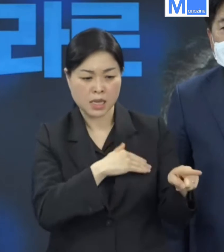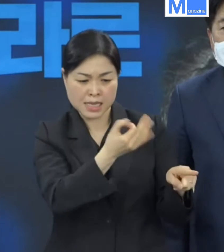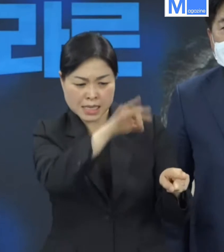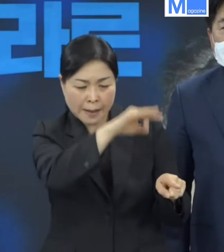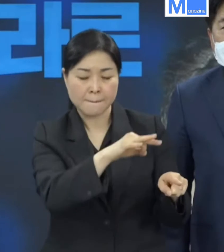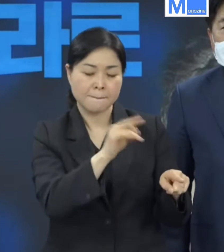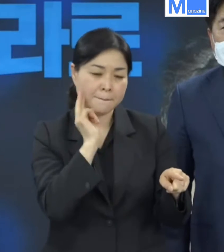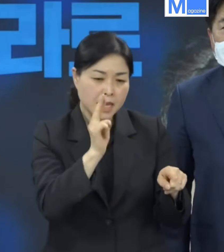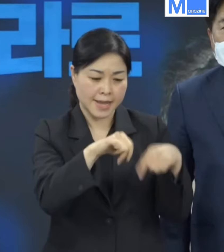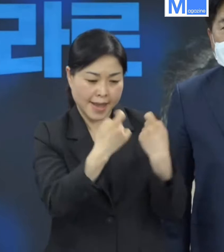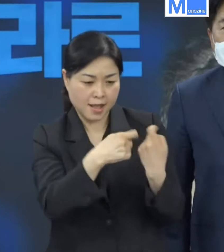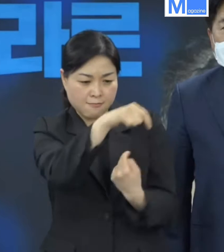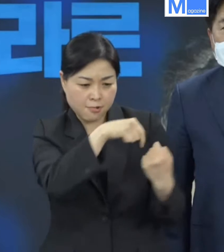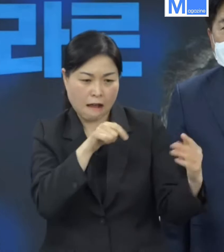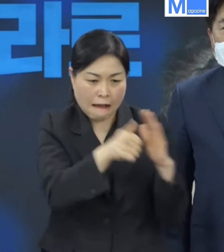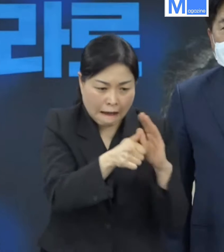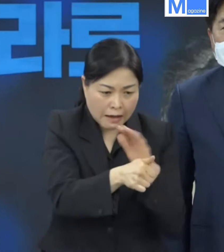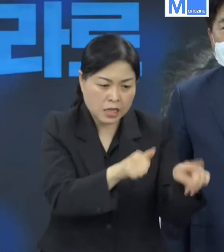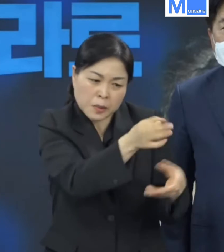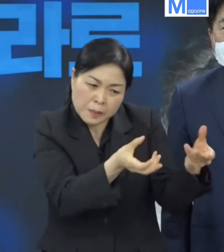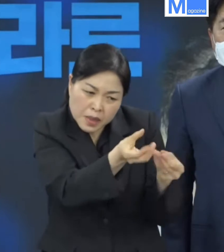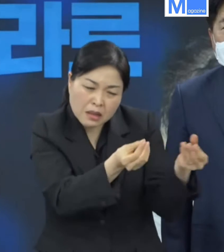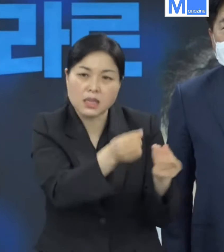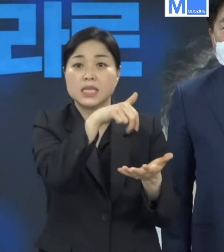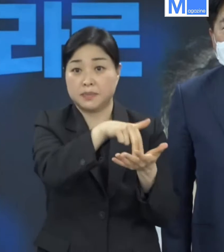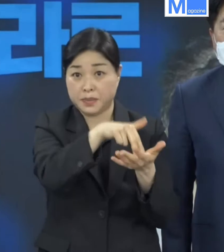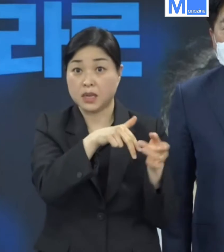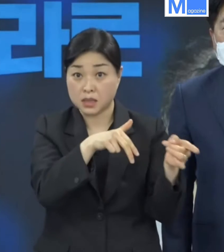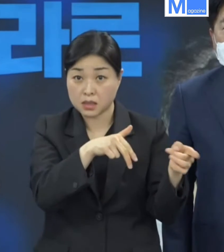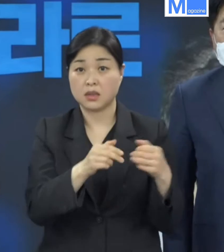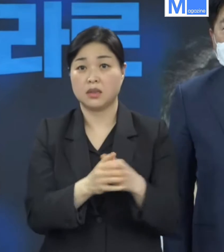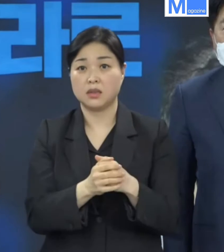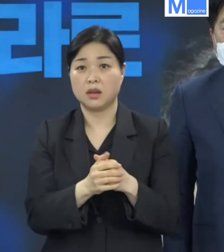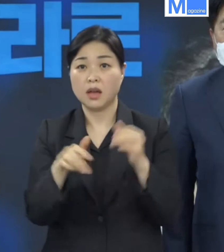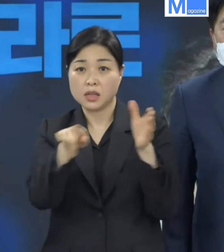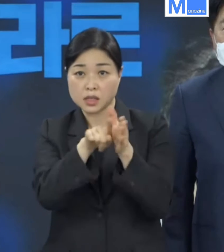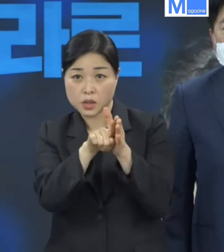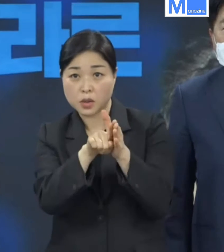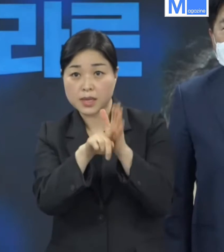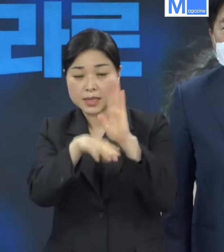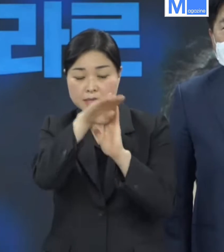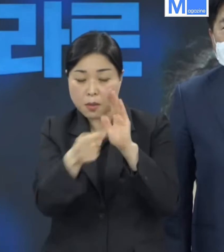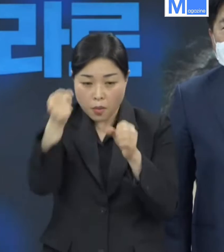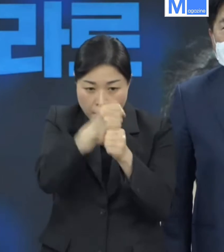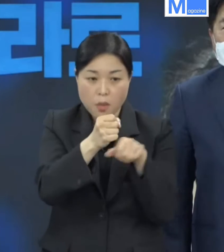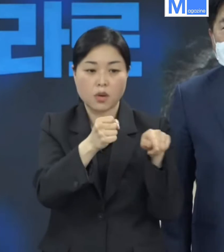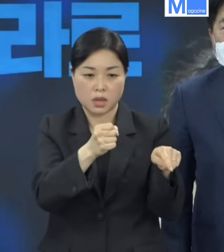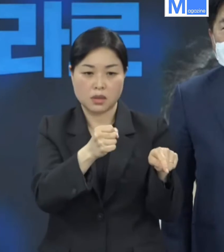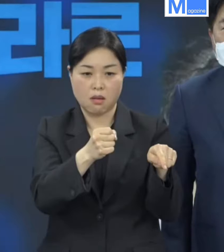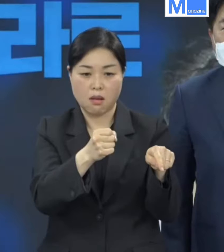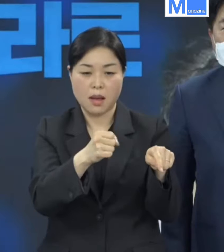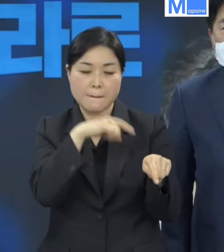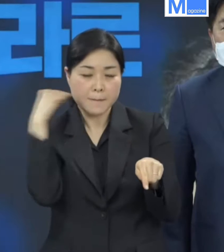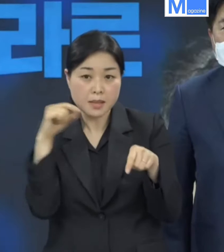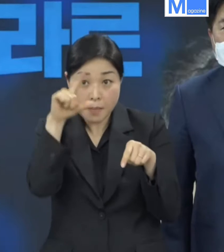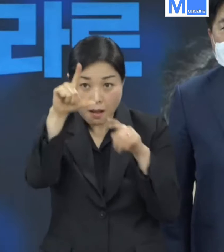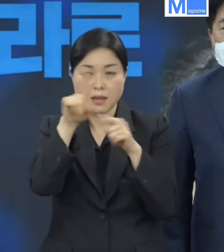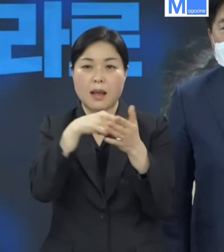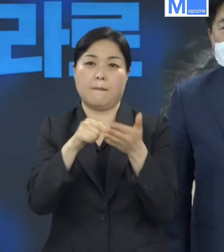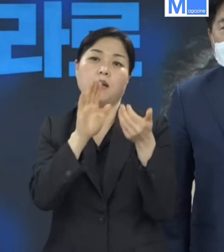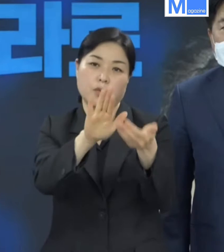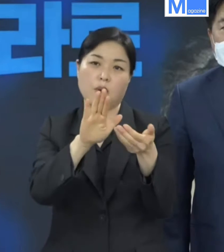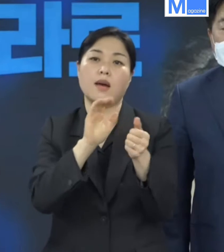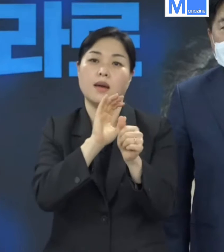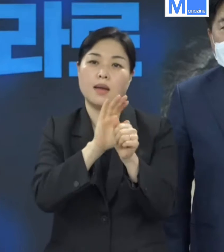대상으로 신용 등급 회복을 위한 신용 대사면을 단행하겠습니다. 다시 시작하려는